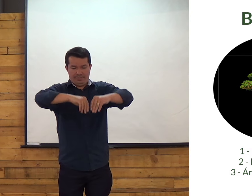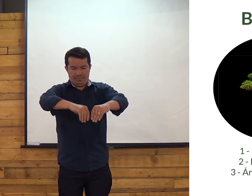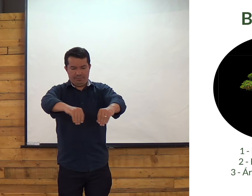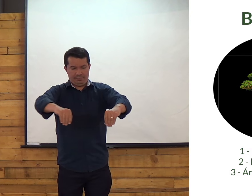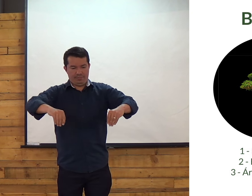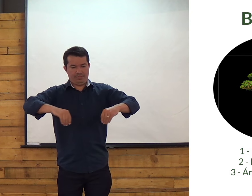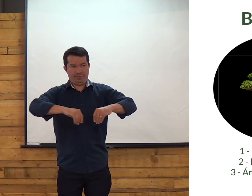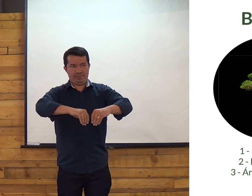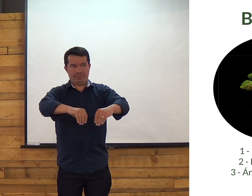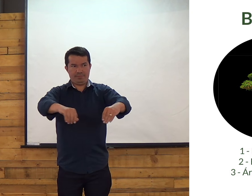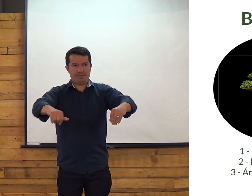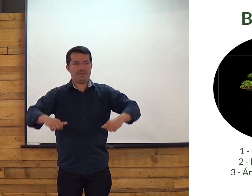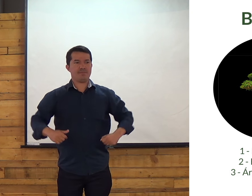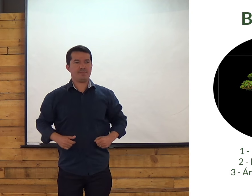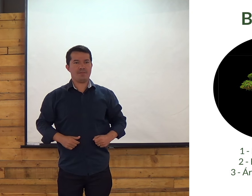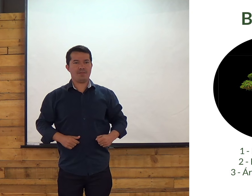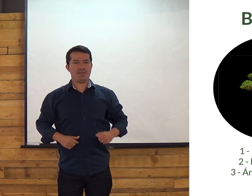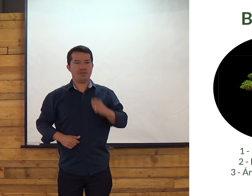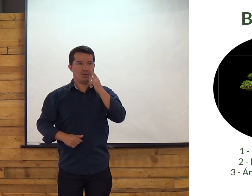Coloca várias camadas ali de coisas.